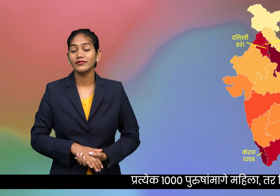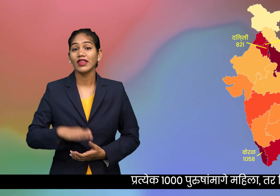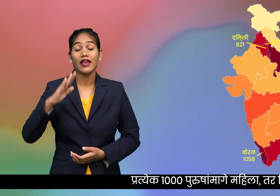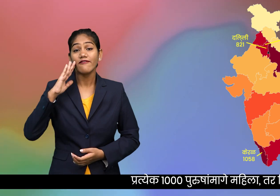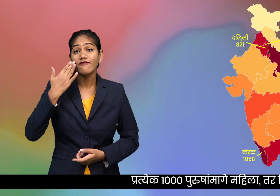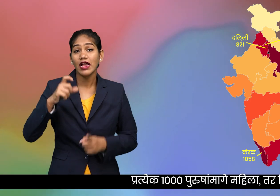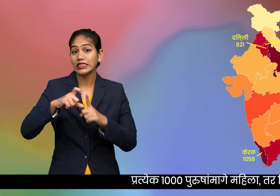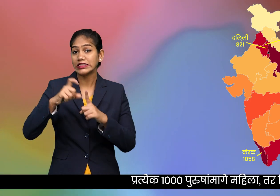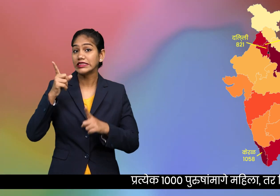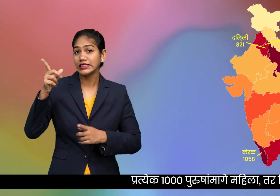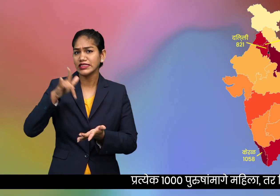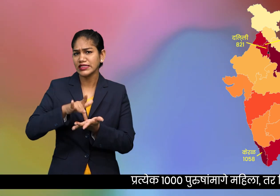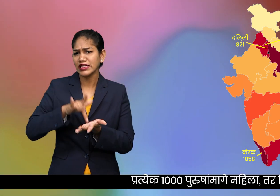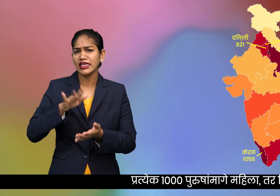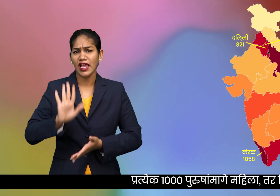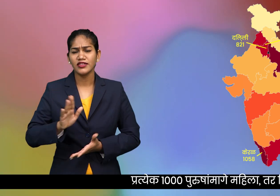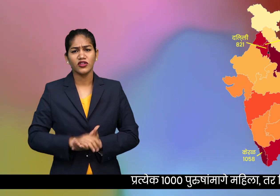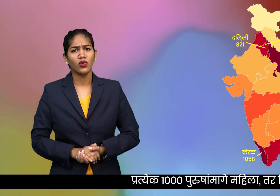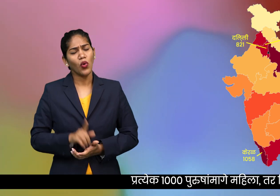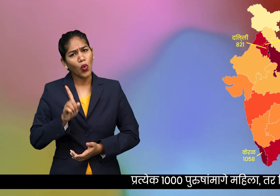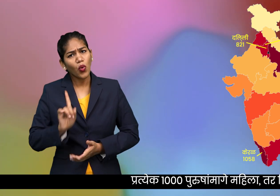प्रत्येक 1,000 पुरुषांमागे महिला तर दिल्लीत